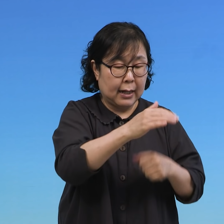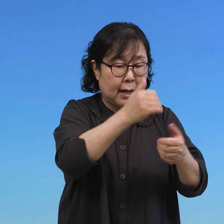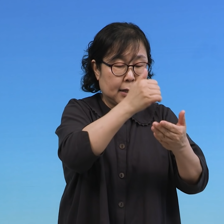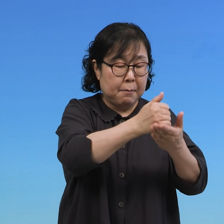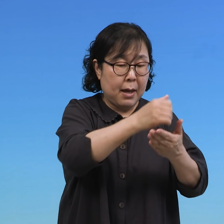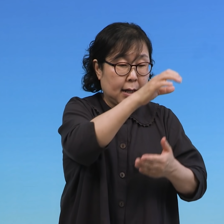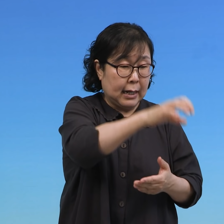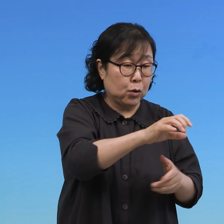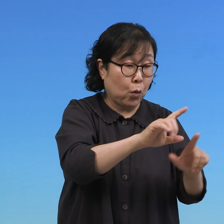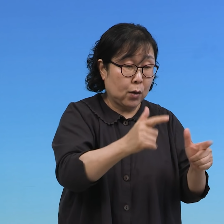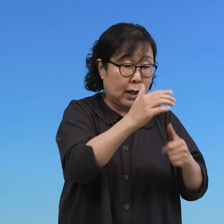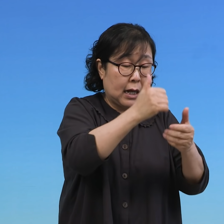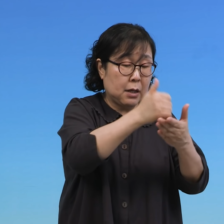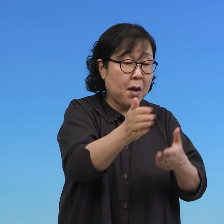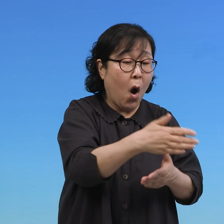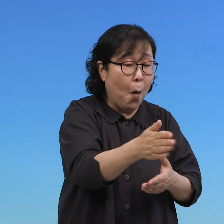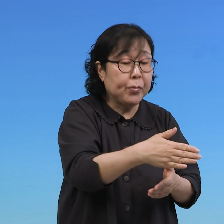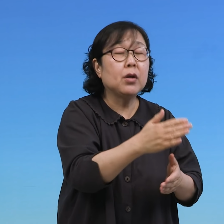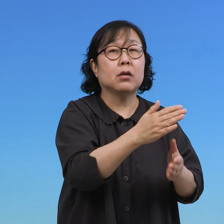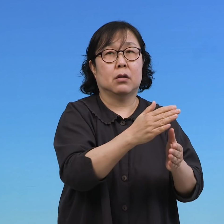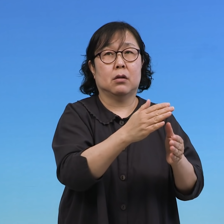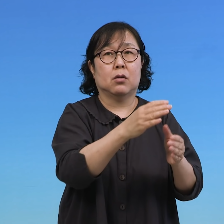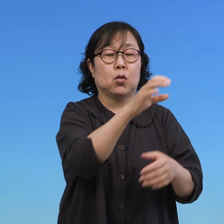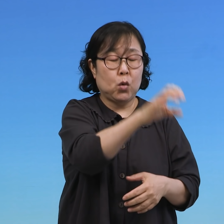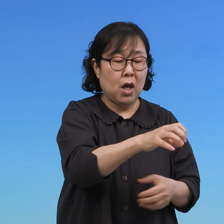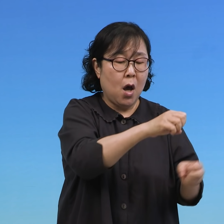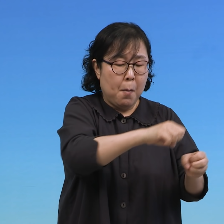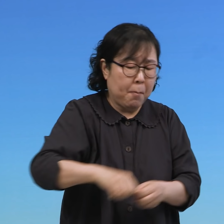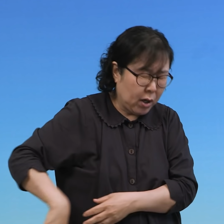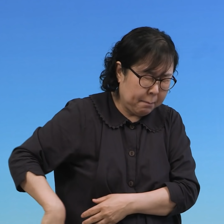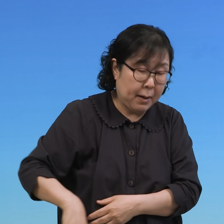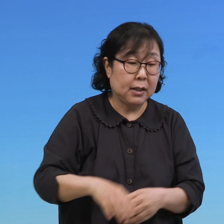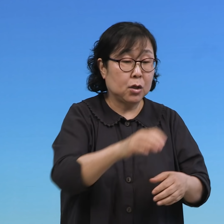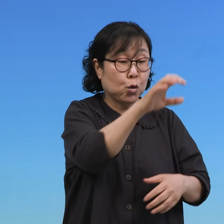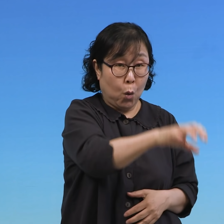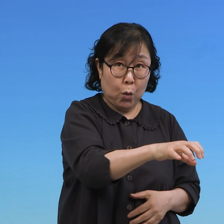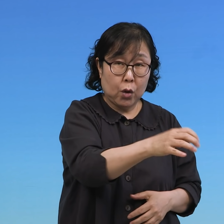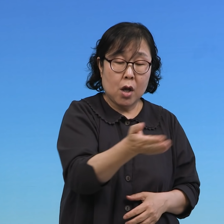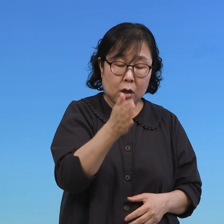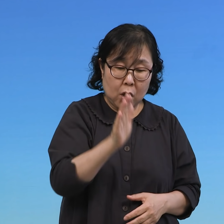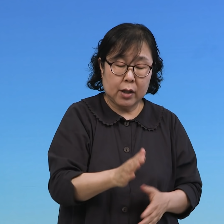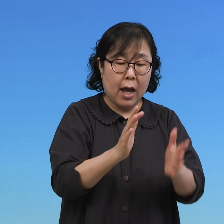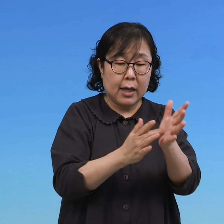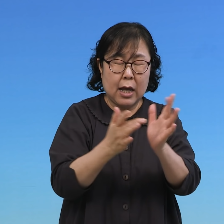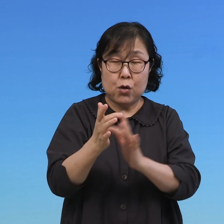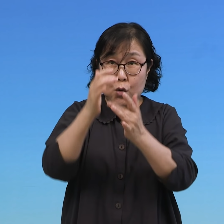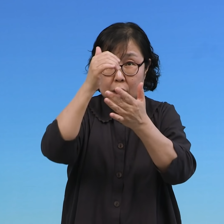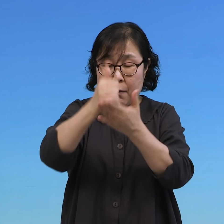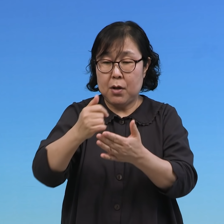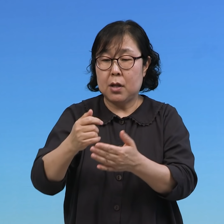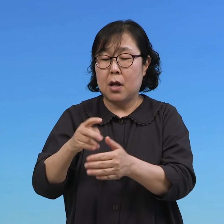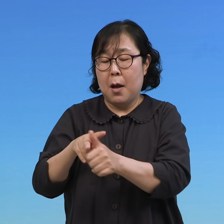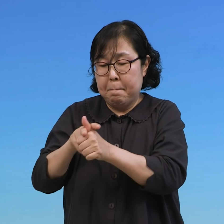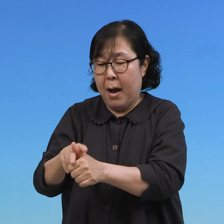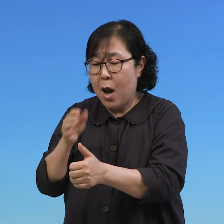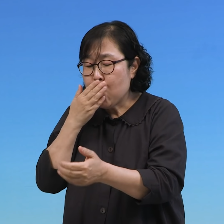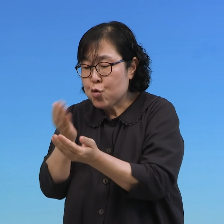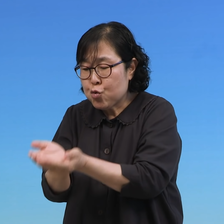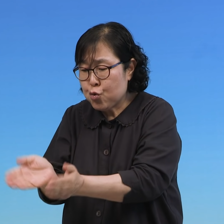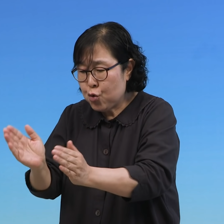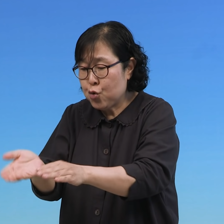하나님의 장소가 아니라 하나님 없는 장소입니다. 버림받은 장소입니다. 그런데 우리의 그리스도는 말구유에서